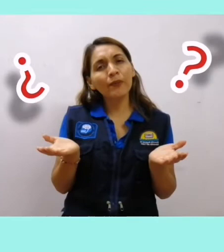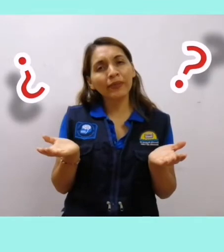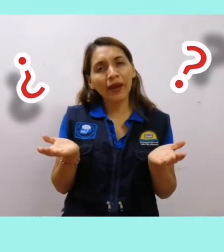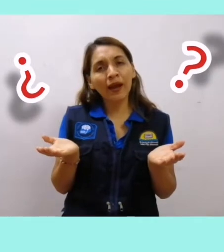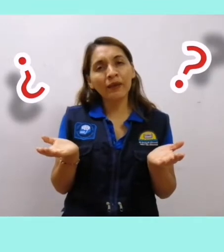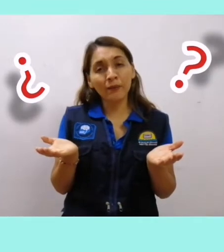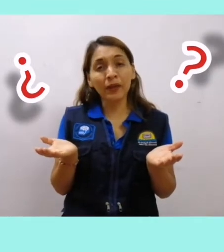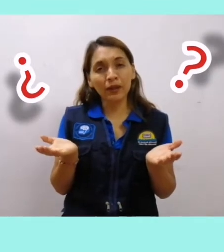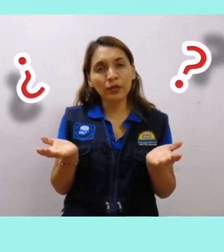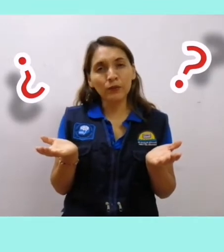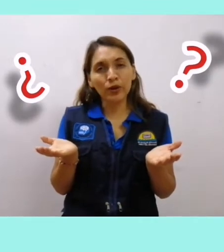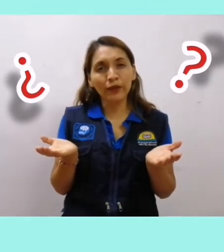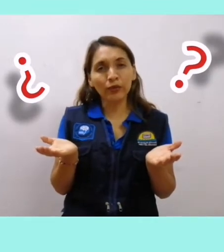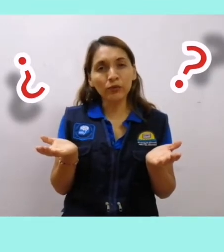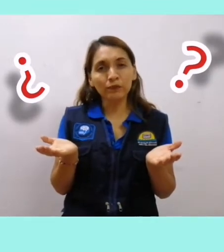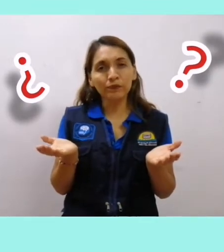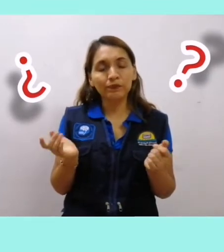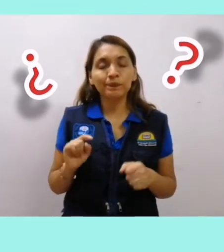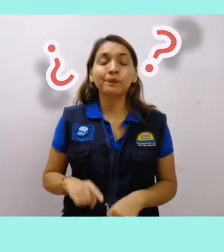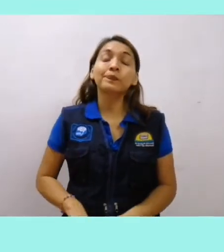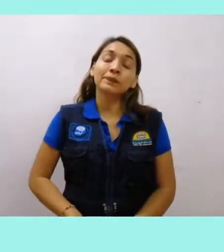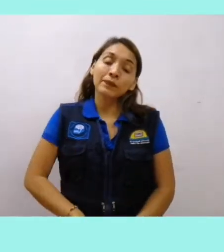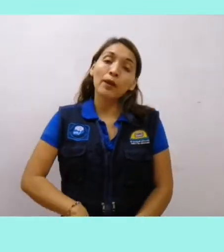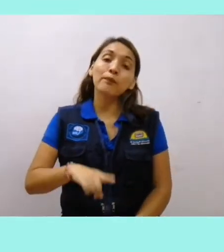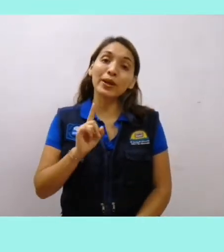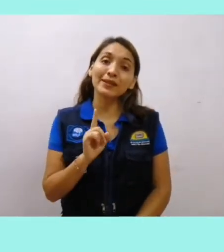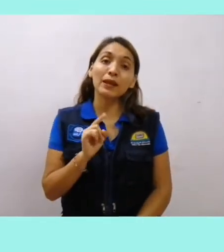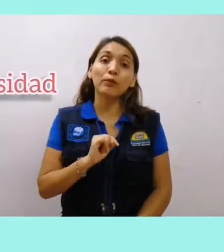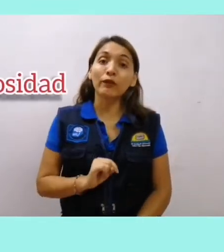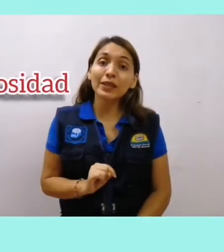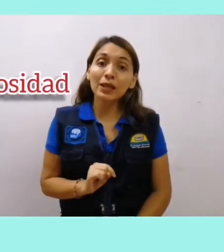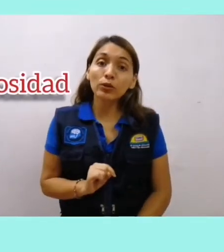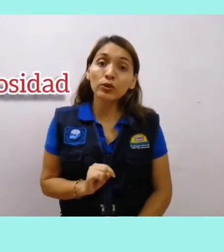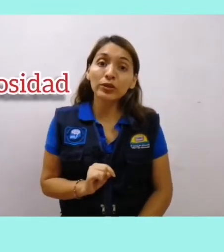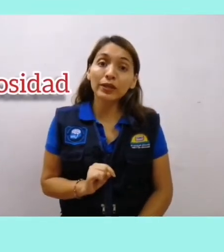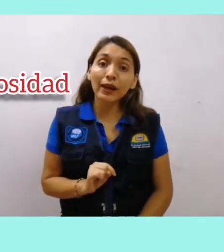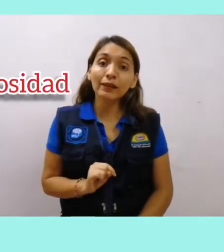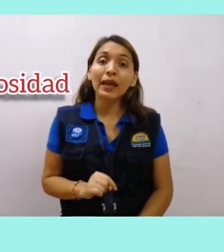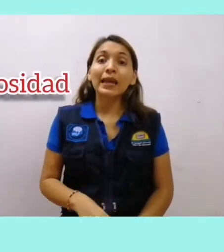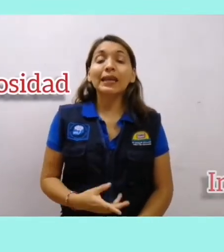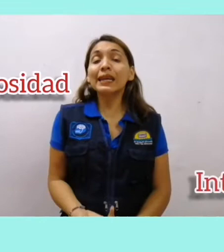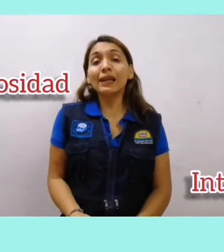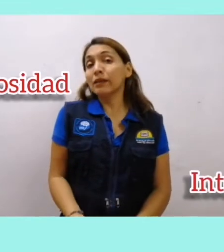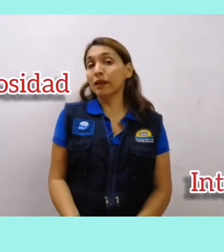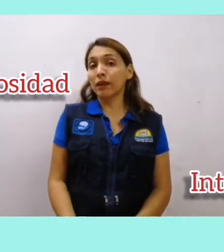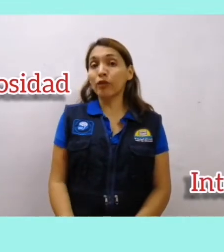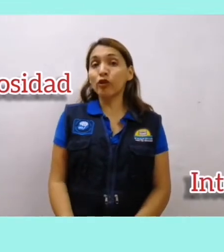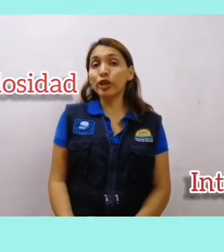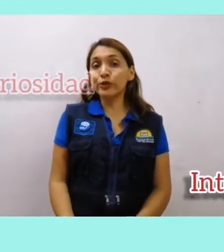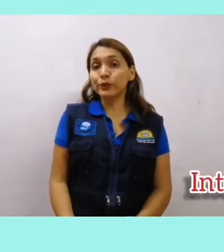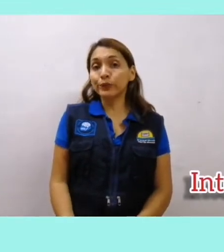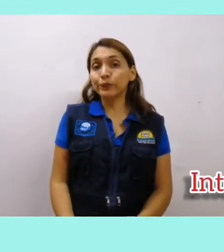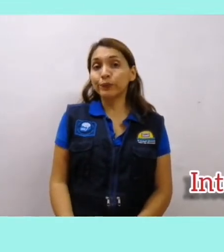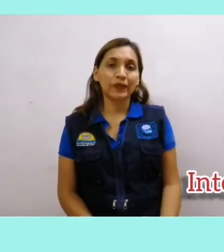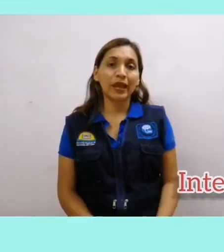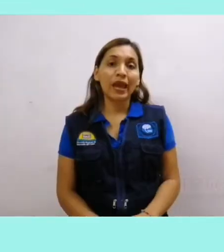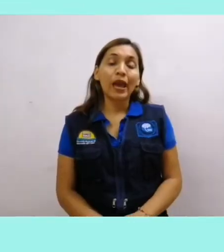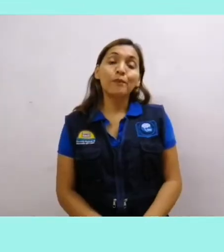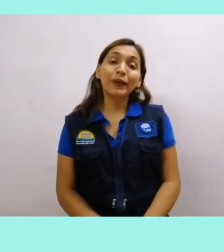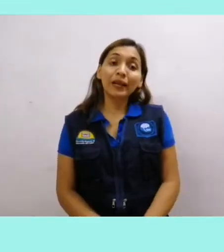ventajas De aprender explorando? Pues se aprovecha La curiosidad Y el interés De los niños Para que